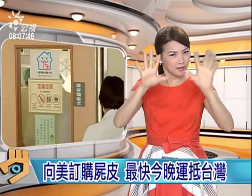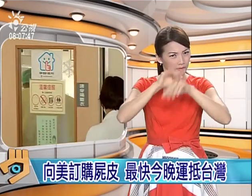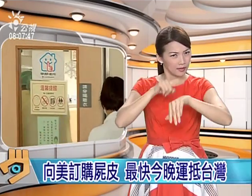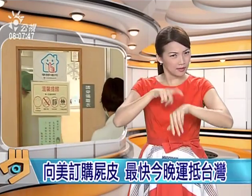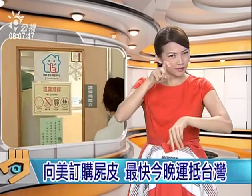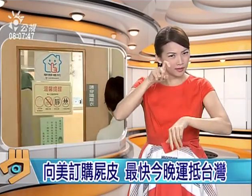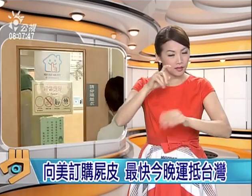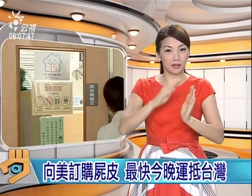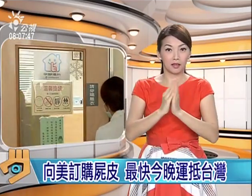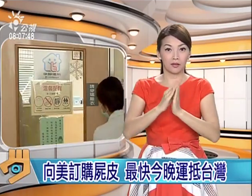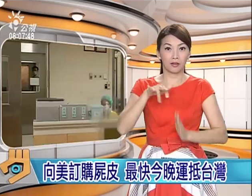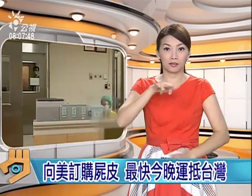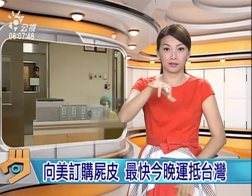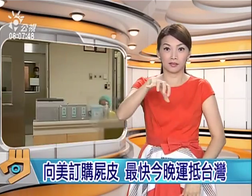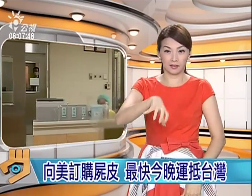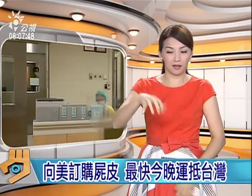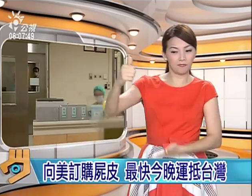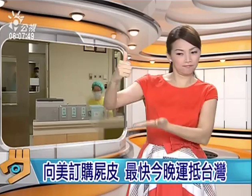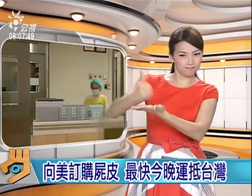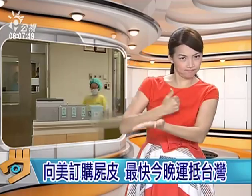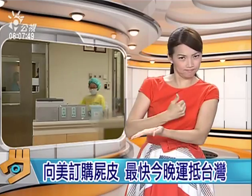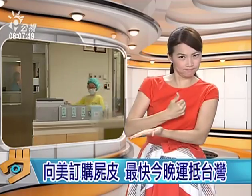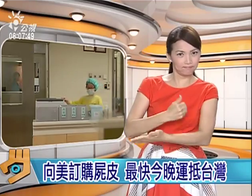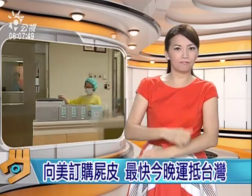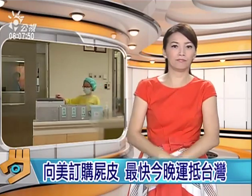送达桃园机场。